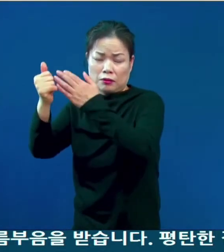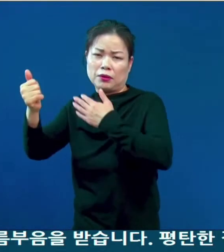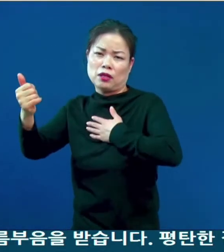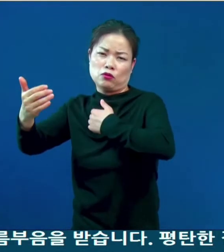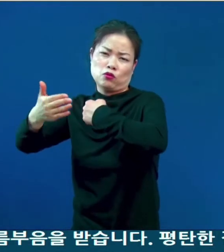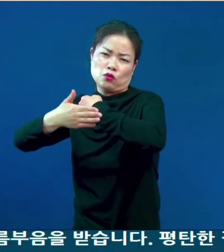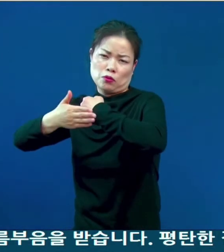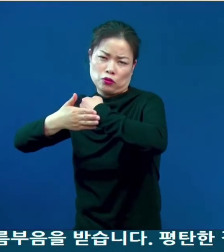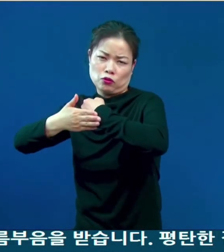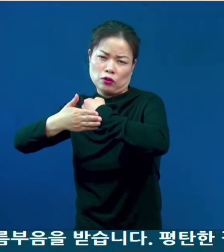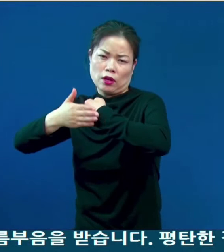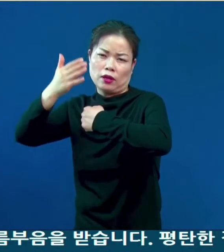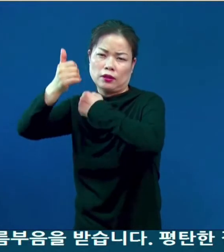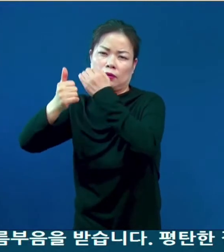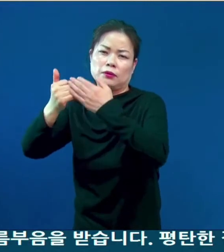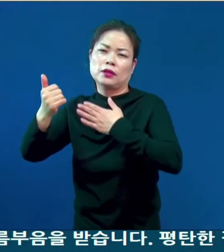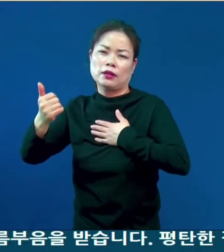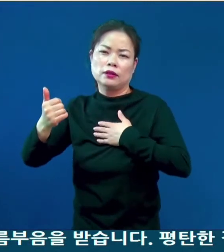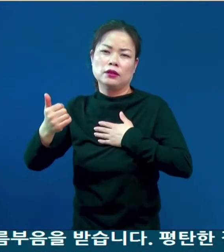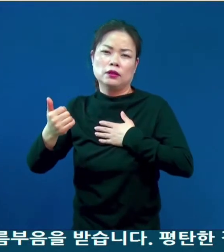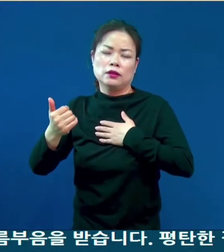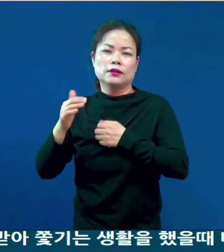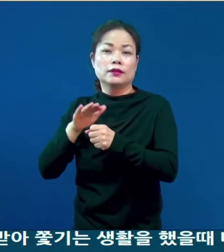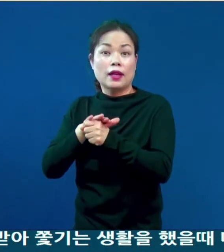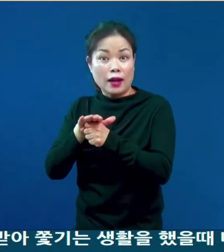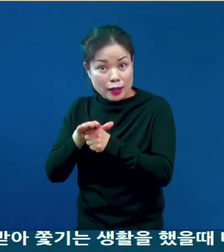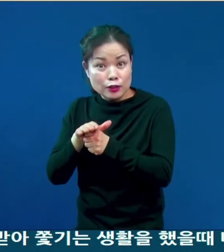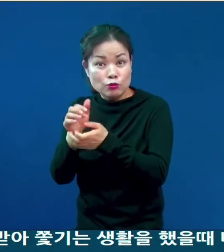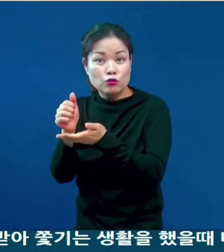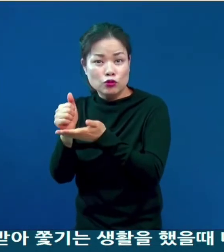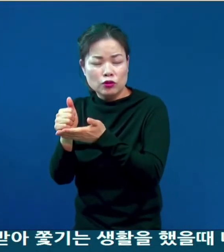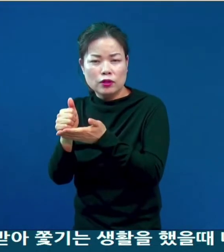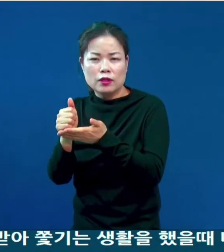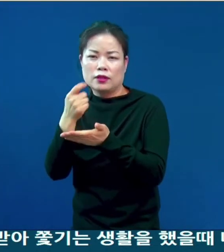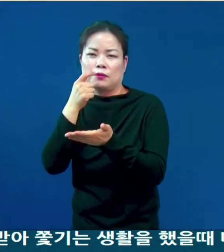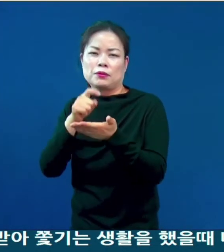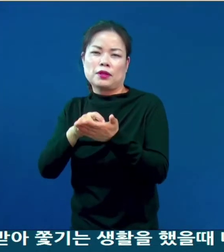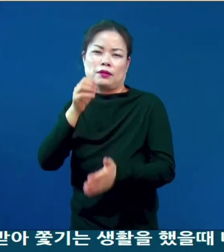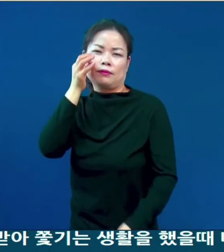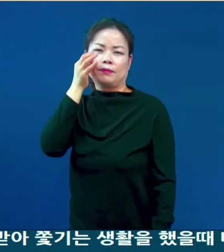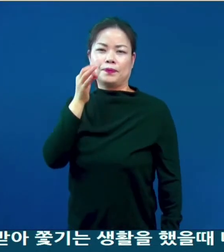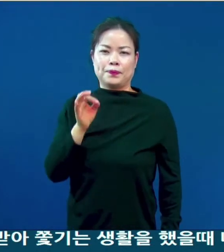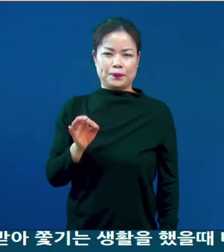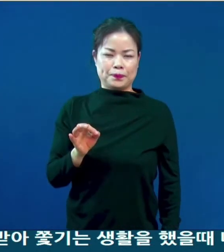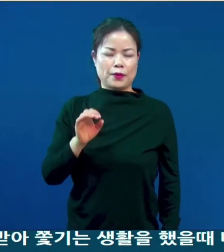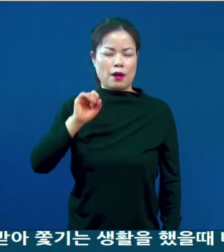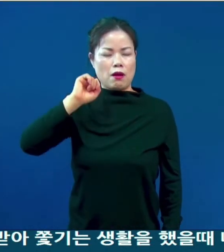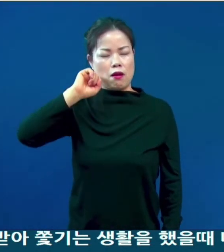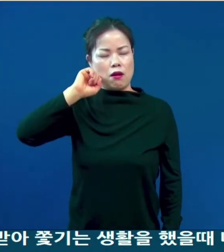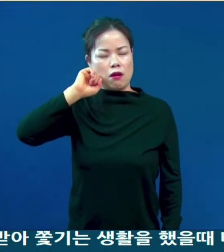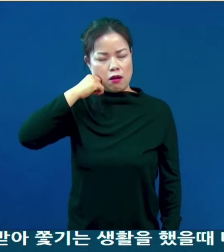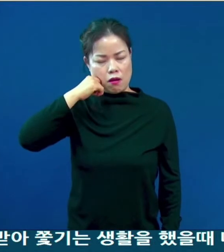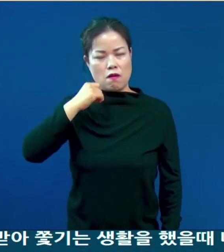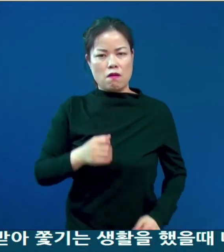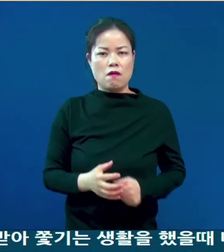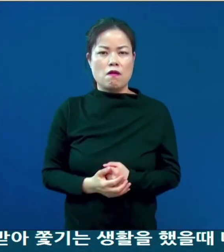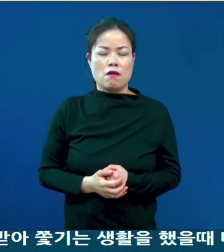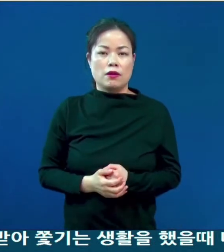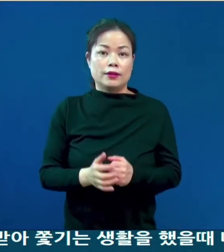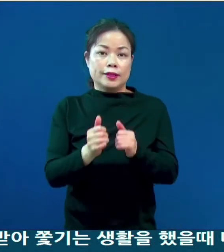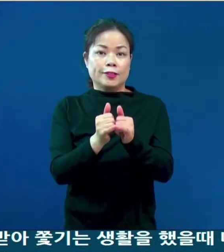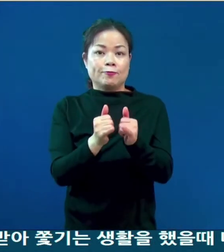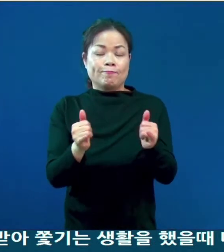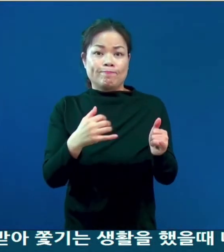돌보시구나, 하나님은 나를 사랑하는 분이시구나 라고 쉽게 인정하기 어려웠을 것입니다.